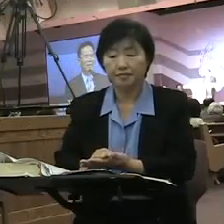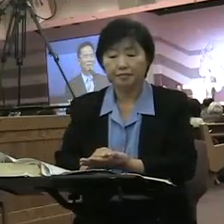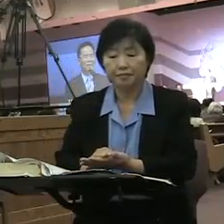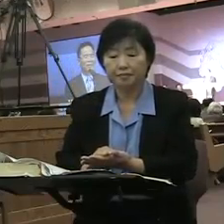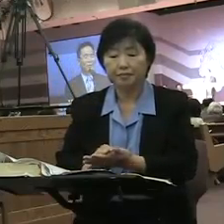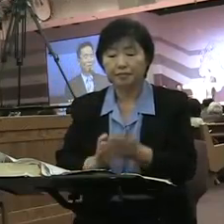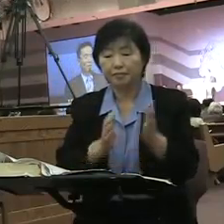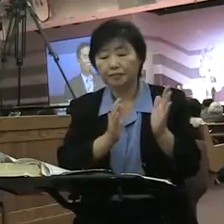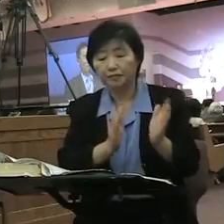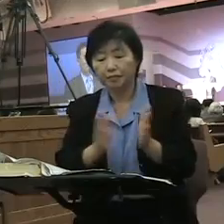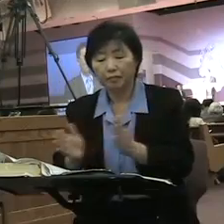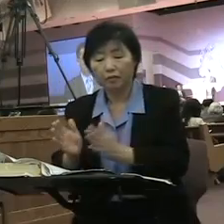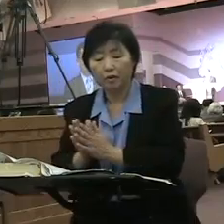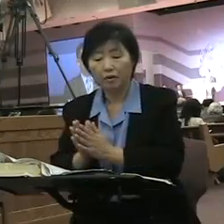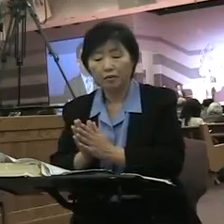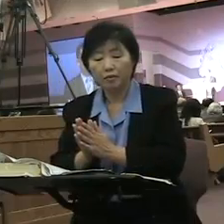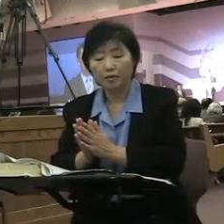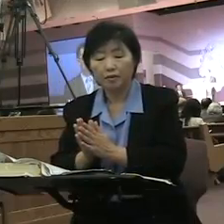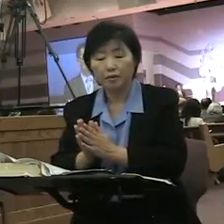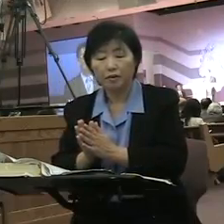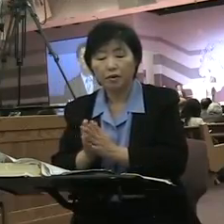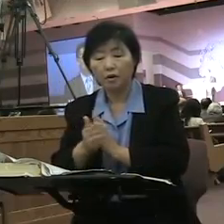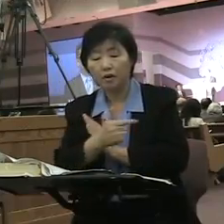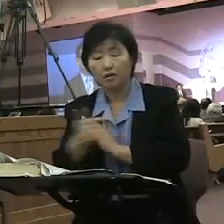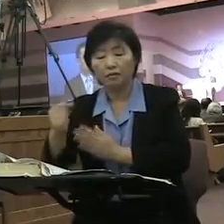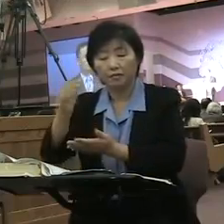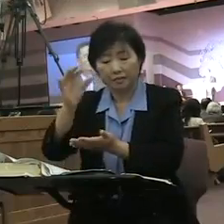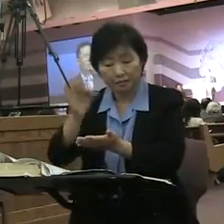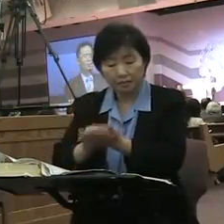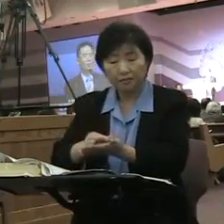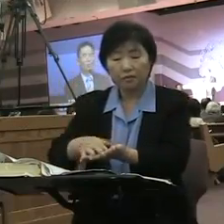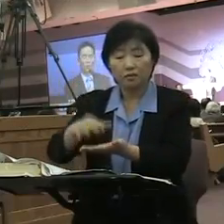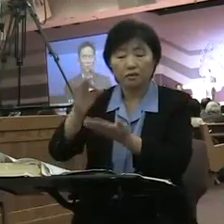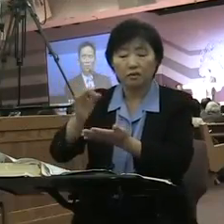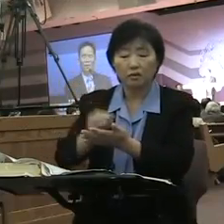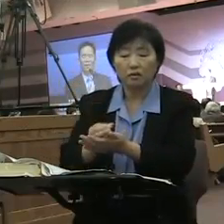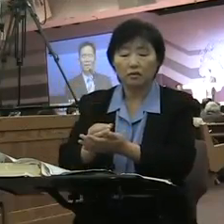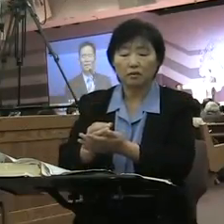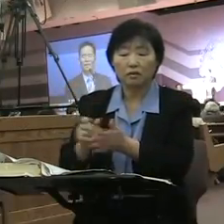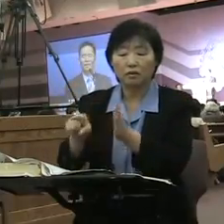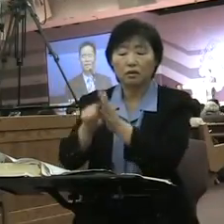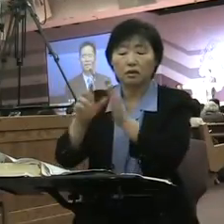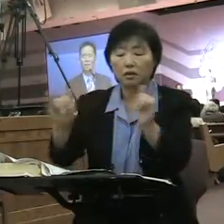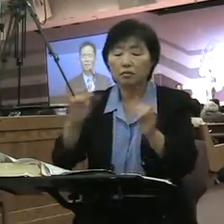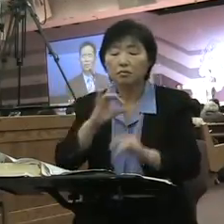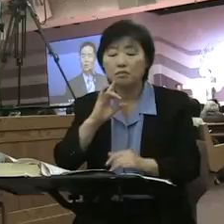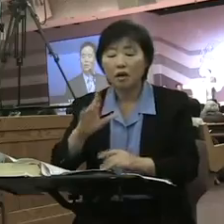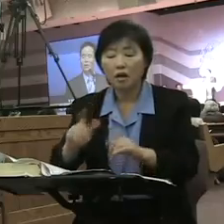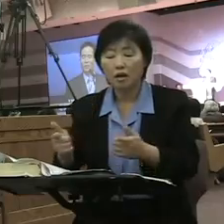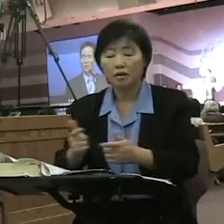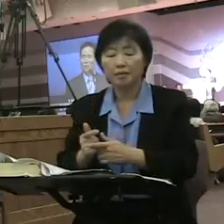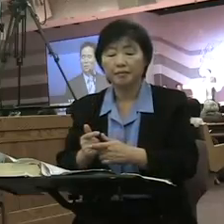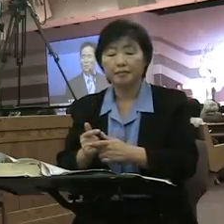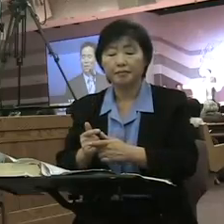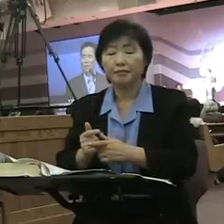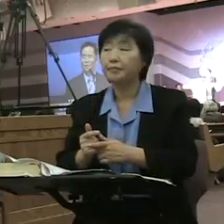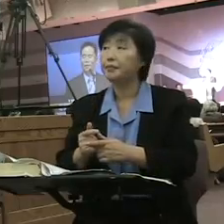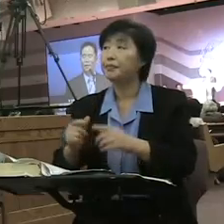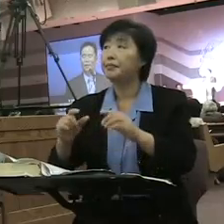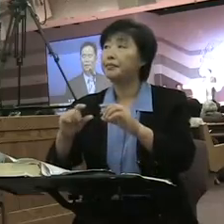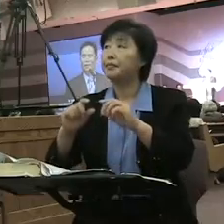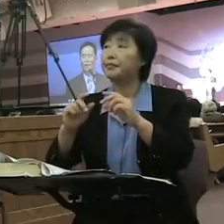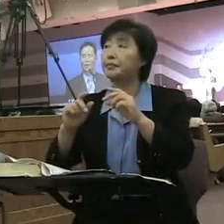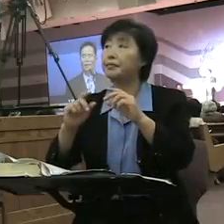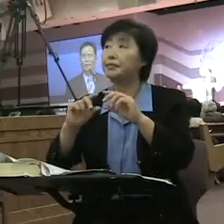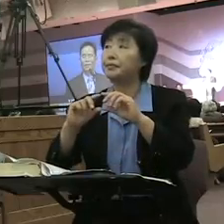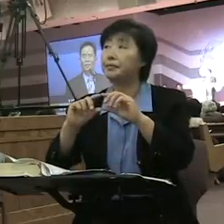마련하는 이 의료사역축제는 아주 저렴한 가격으로 우리 교우들뿐만 아니라 우리 커뮤니티를 섬기는 귀한